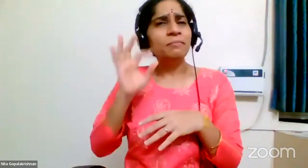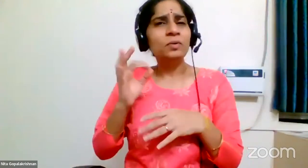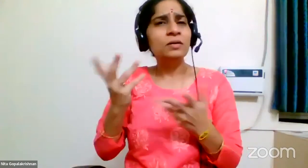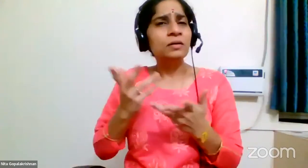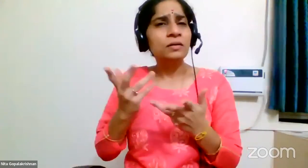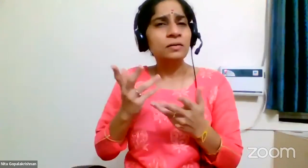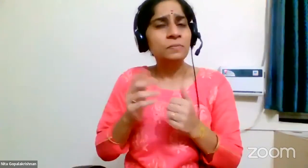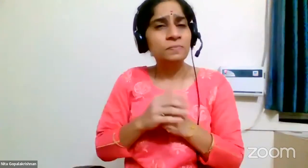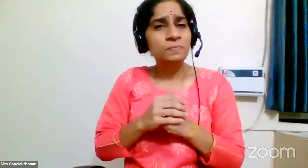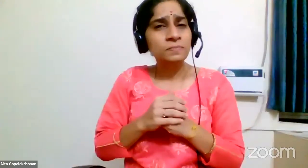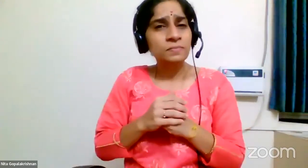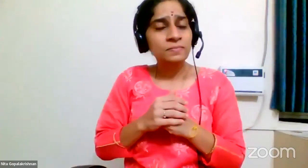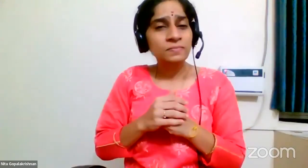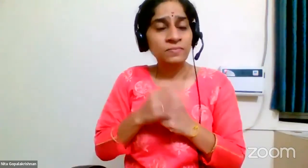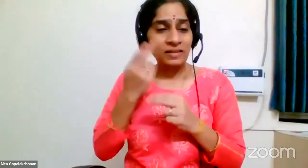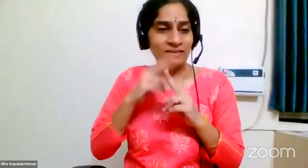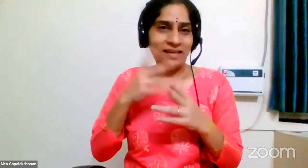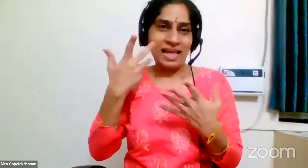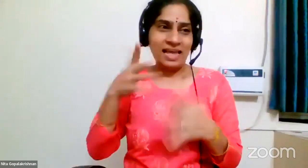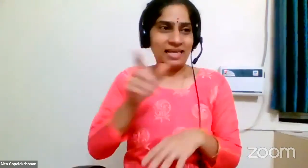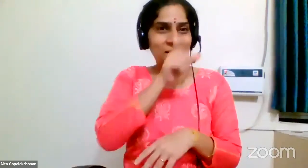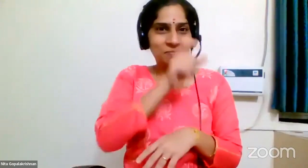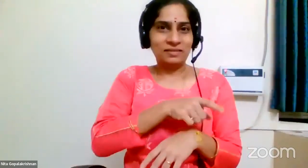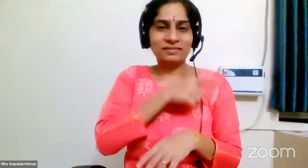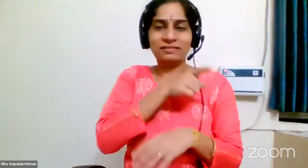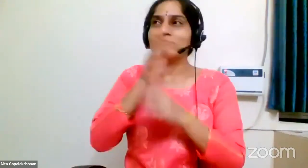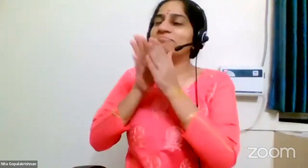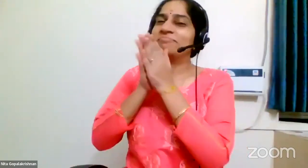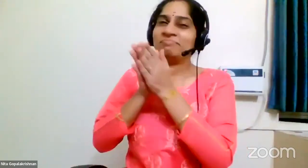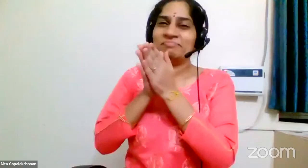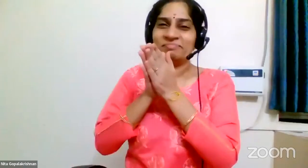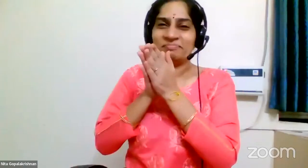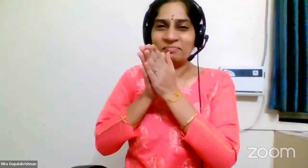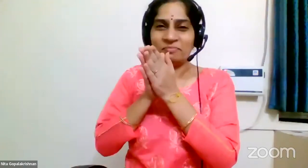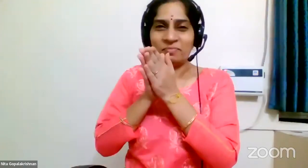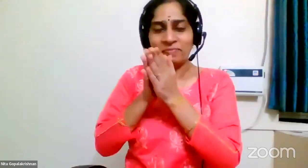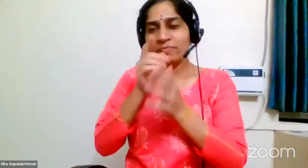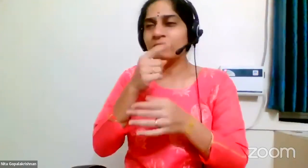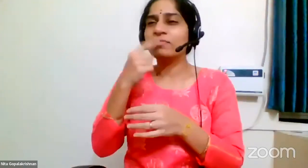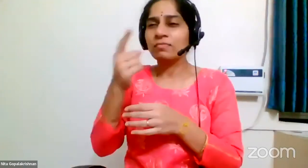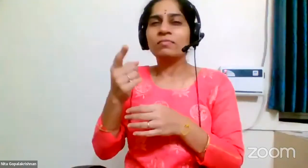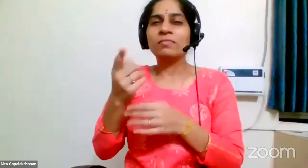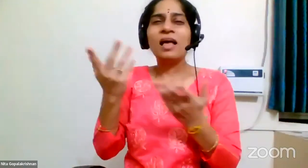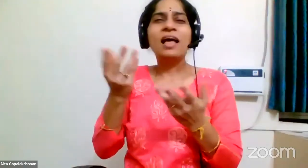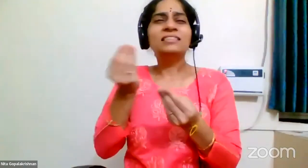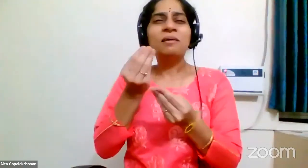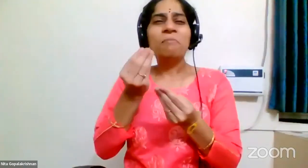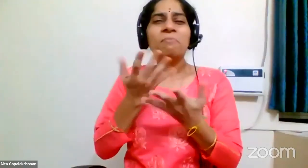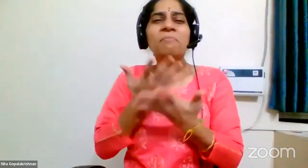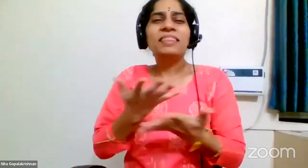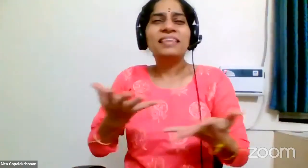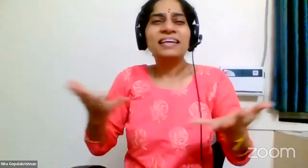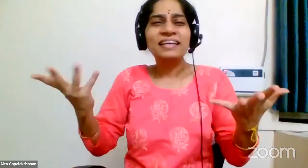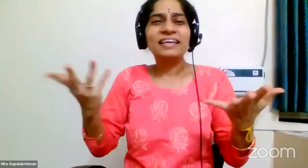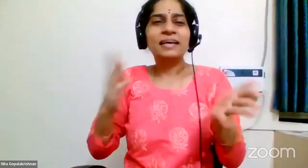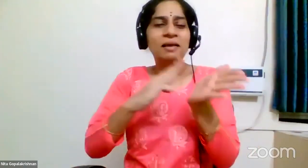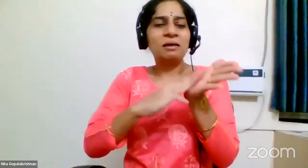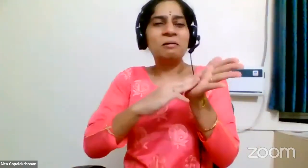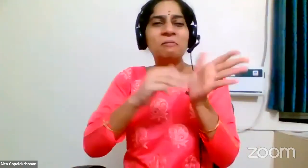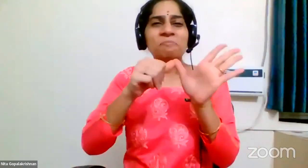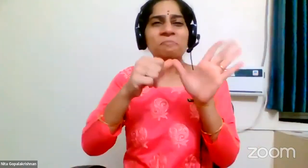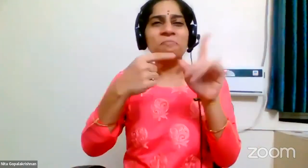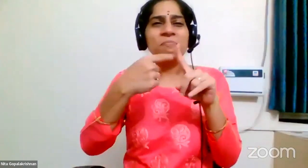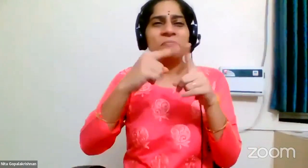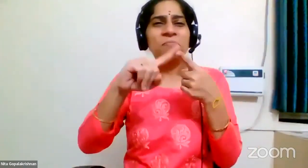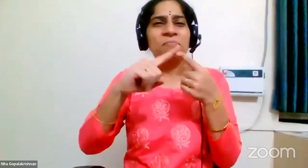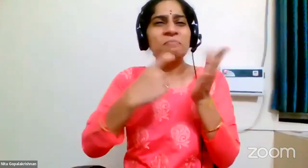भौतिक वस्तु को मांगने के लिए जाता है तो भगवान उसे वो भौतिक वस्तु प्रदान तो करते हैं, किंतु पहले उसका जो हृदय